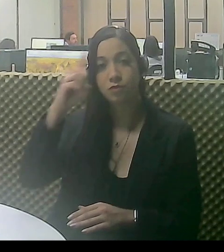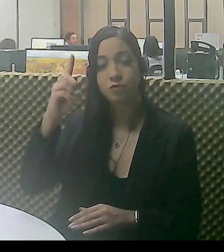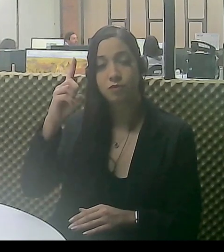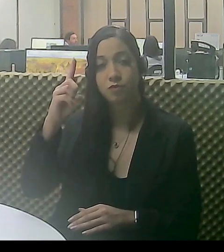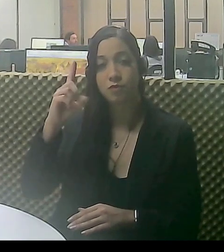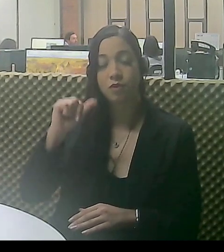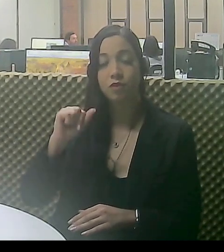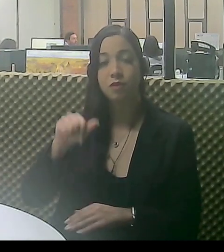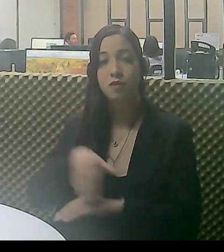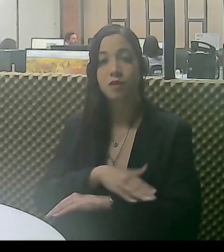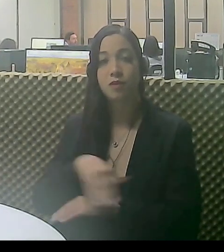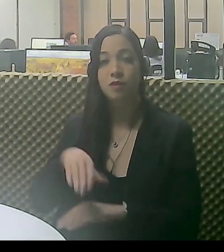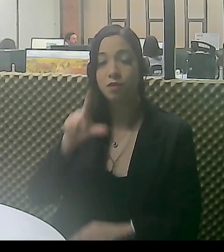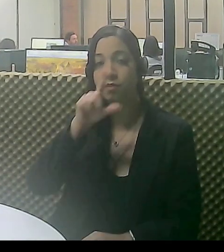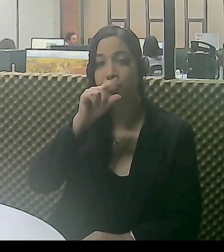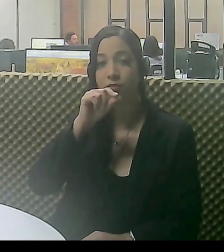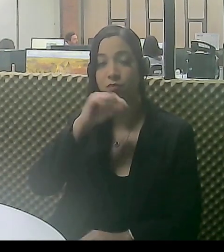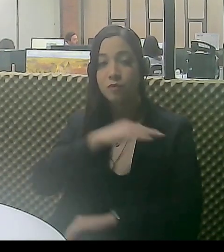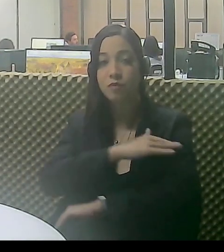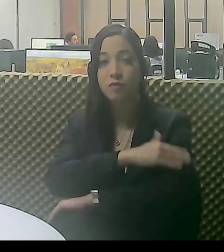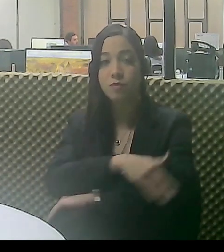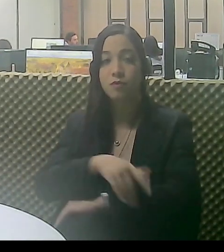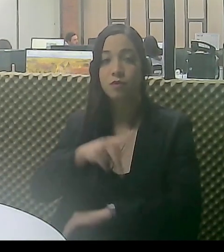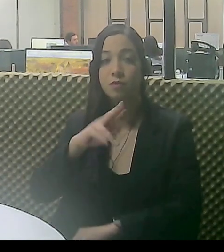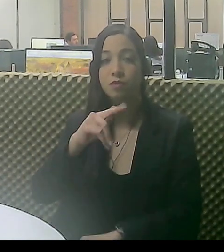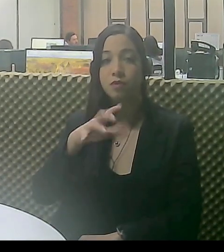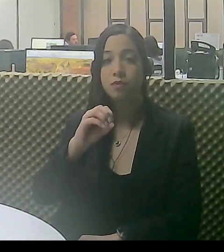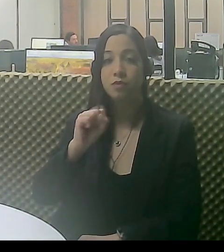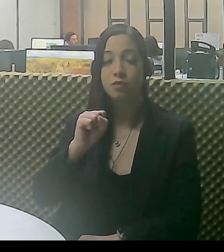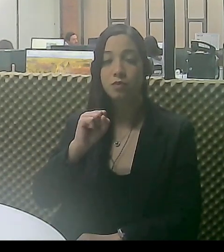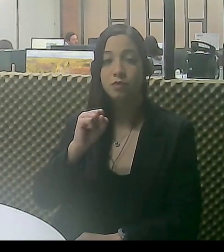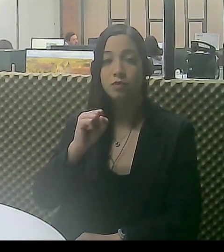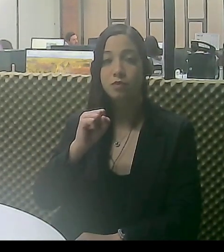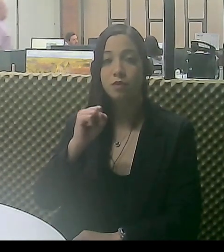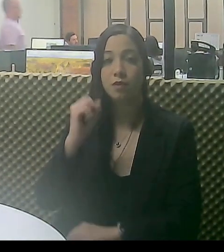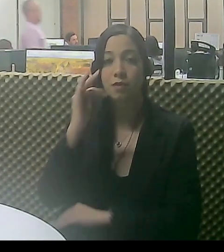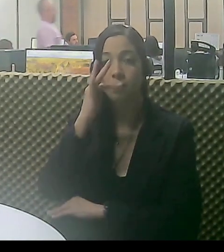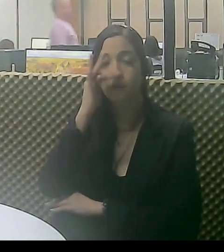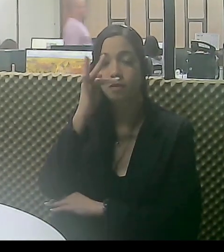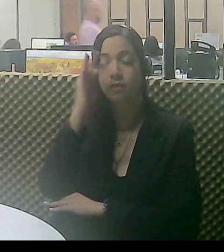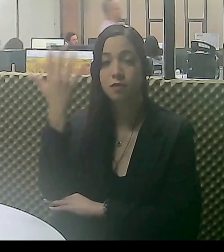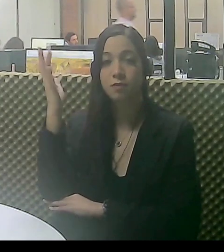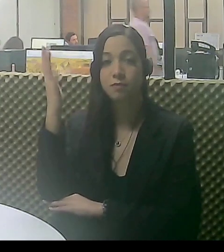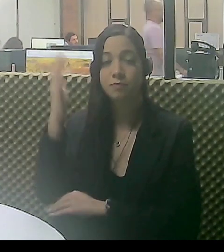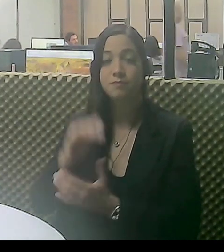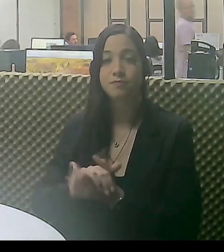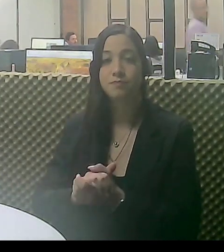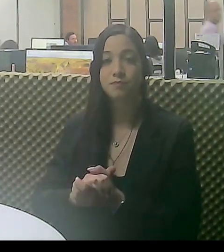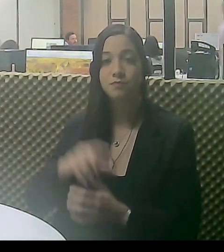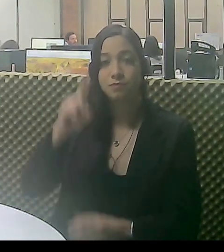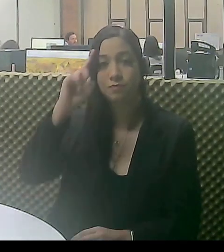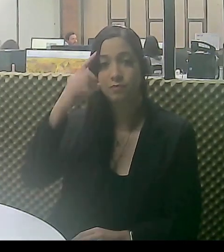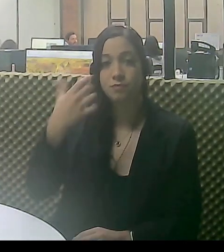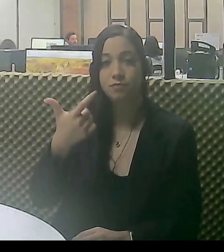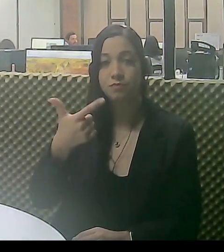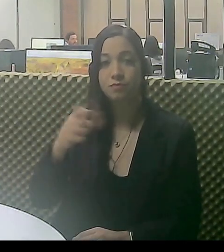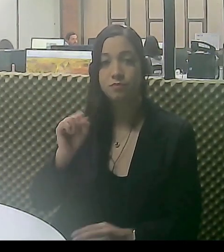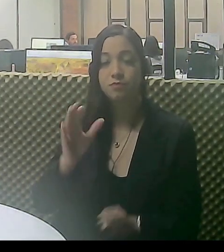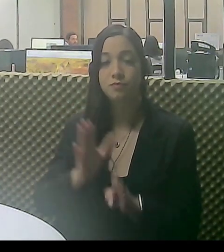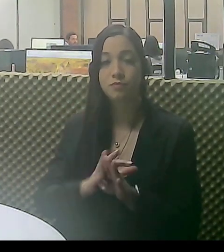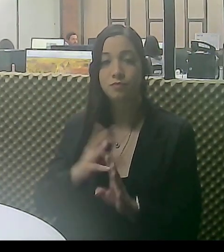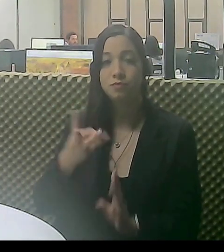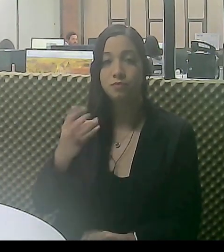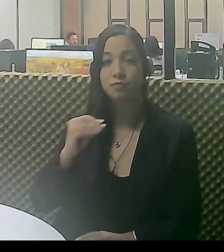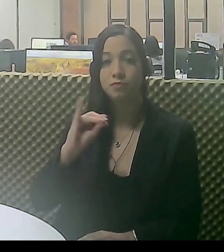dos Pássaros, esquina com a Rua dos Periquitos, no bairro Jardim das Palmeiras. Já no período de 28 a 30 de junho,